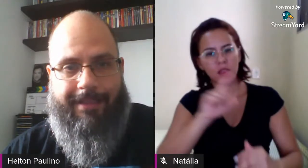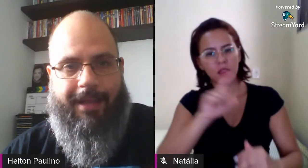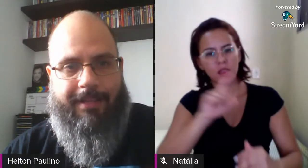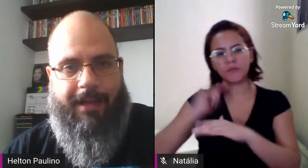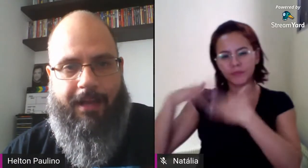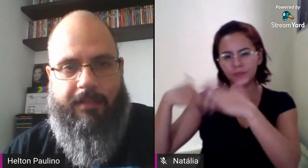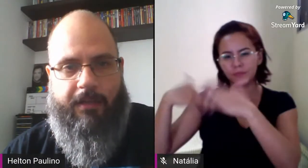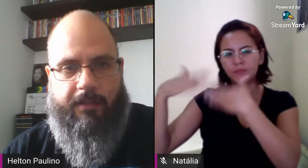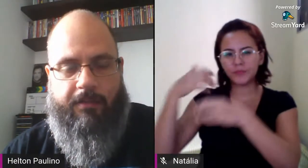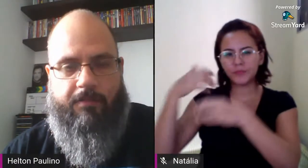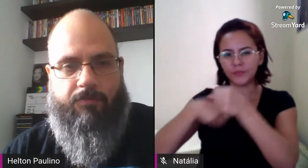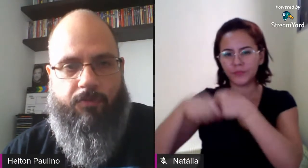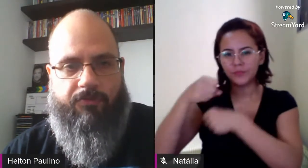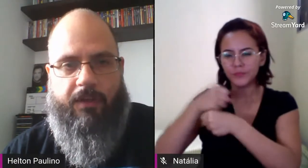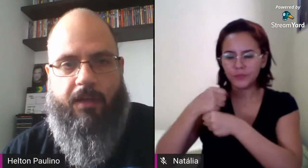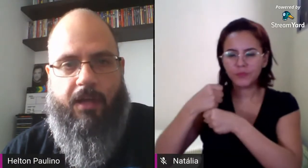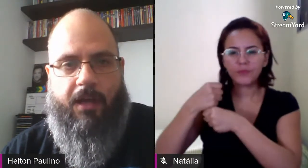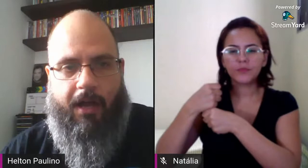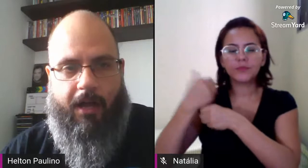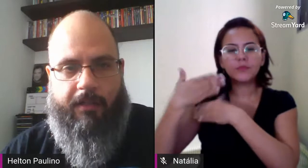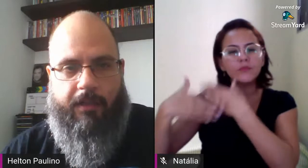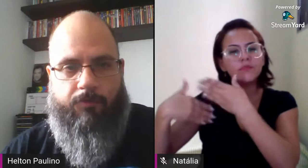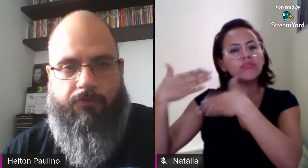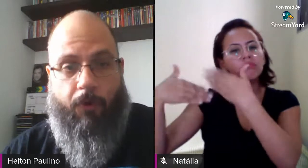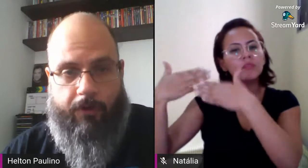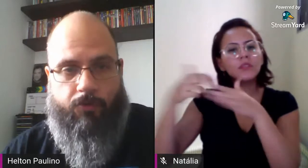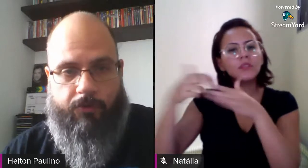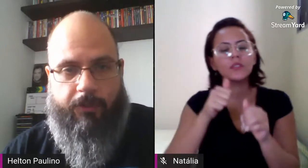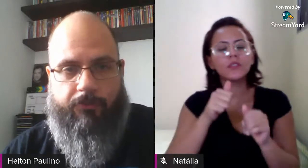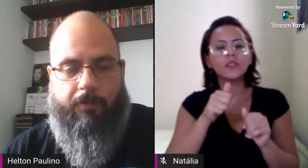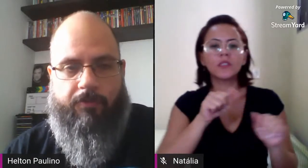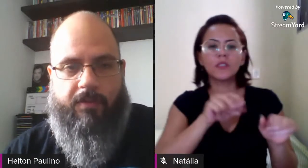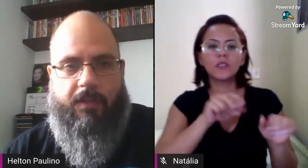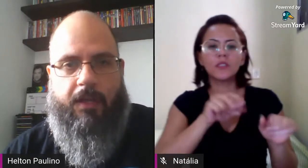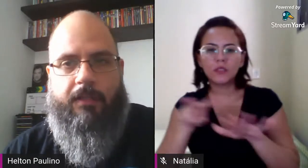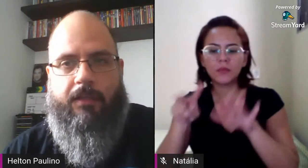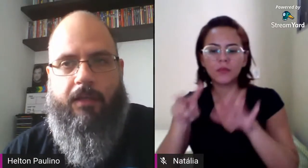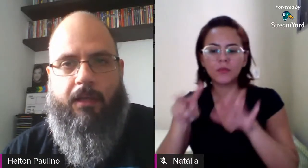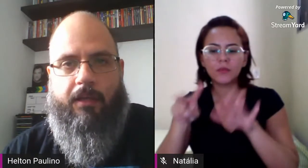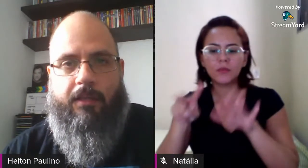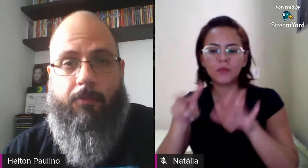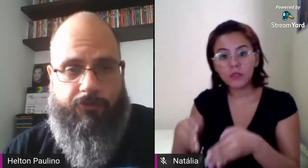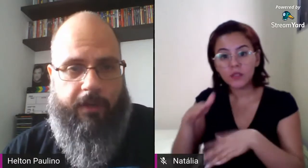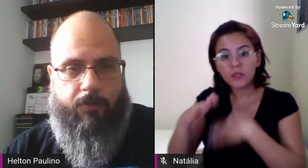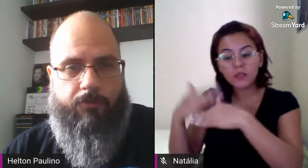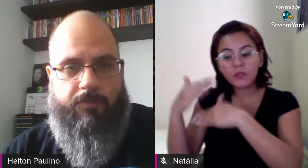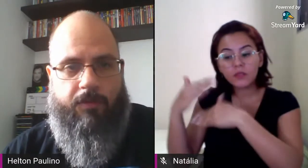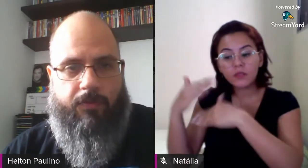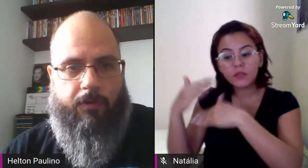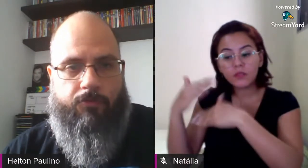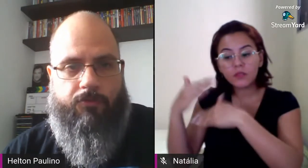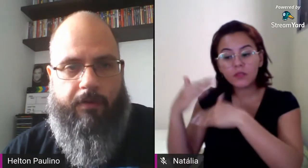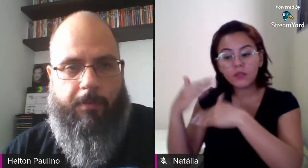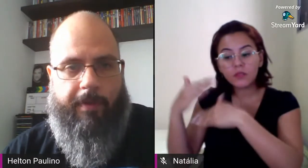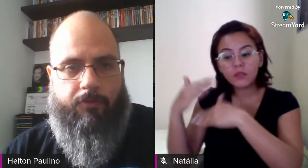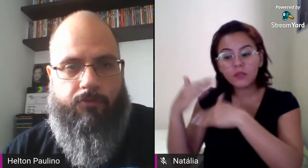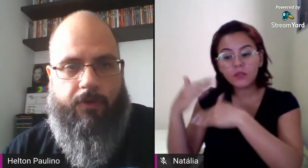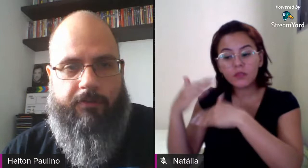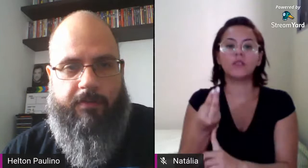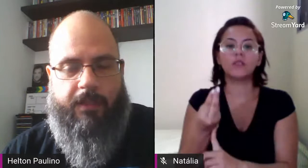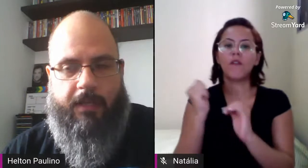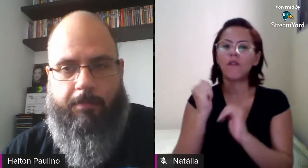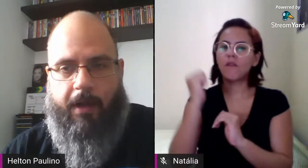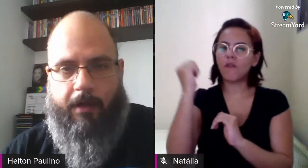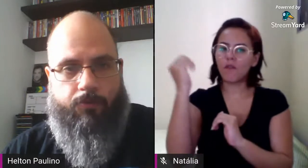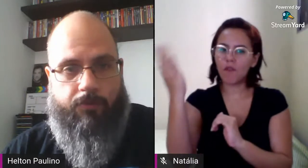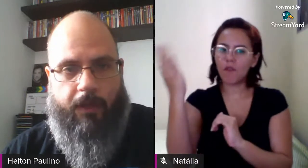de tratar da arte, né, de desenvolver a arte não fora do contexto da universidade, de mostrar, inclusive, os vários aparelhos